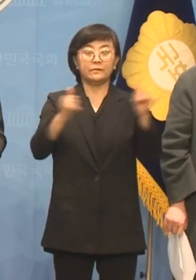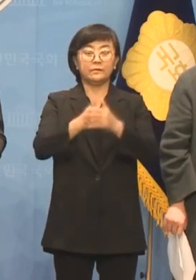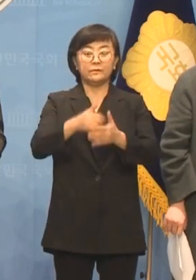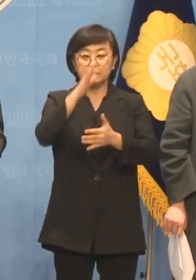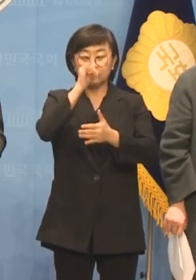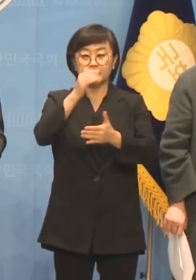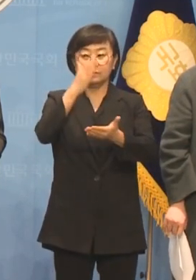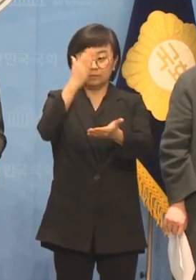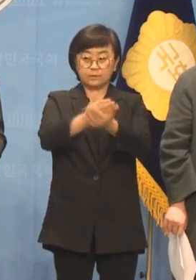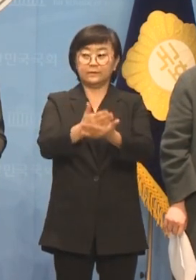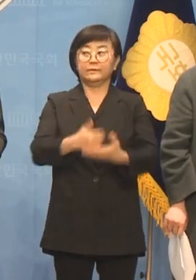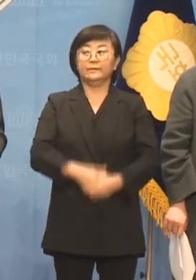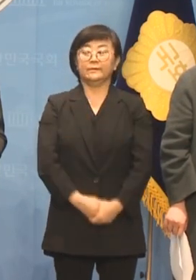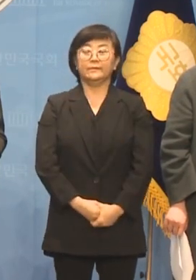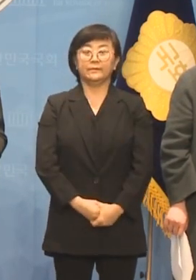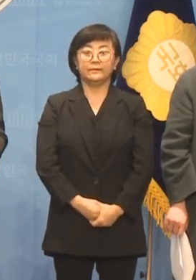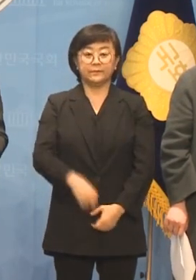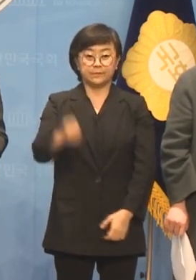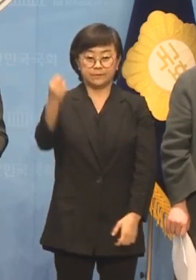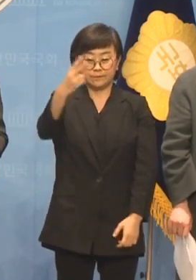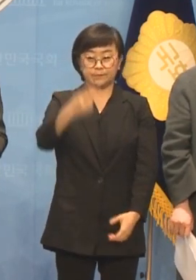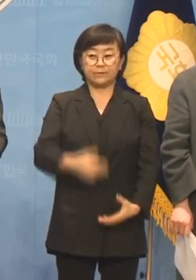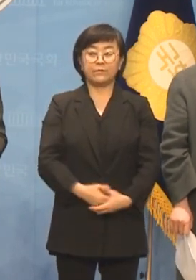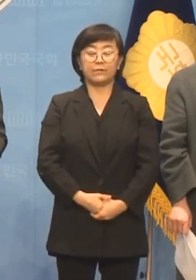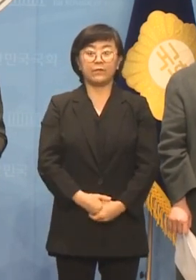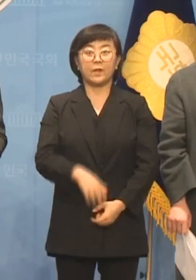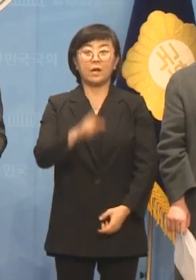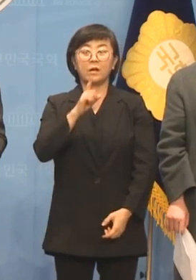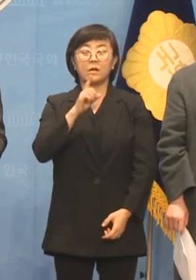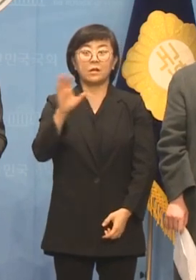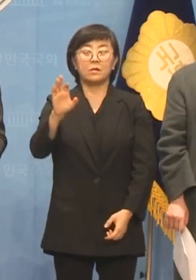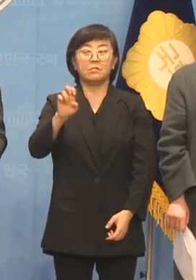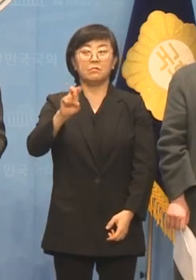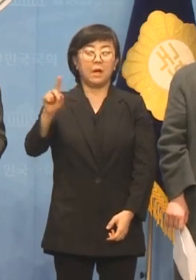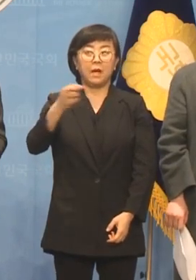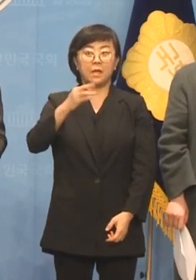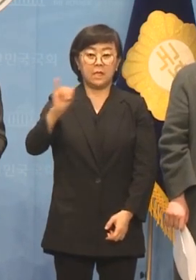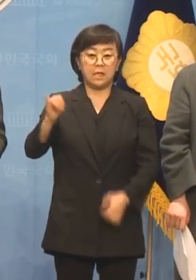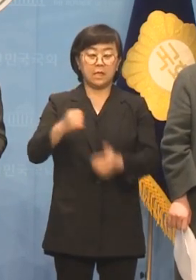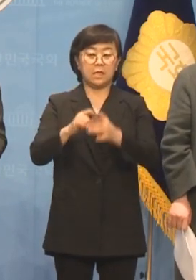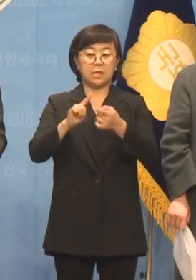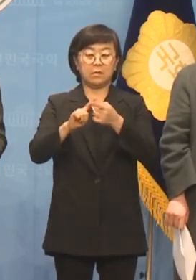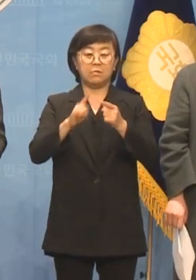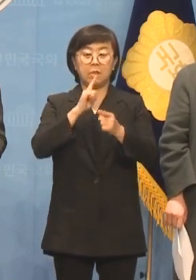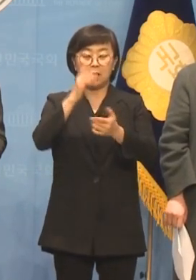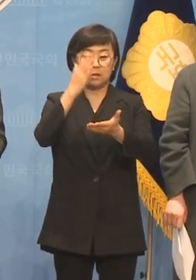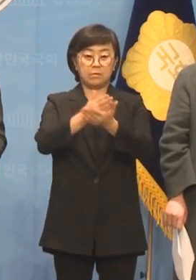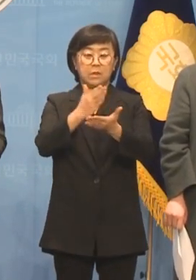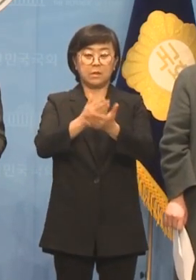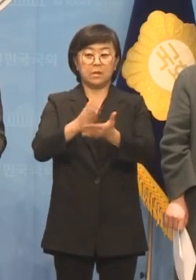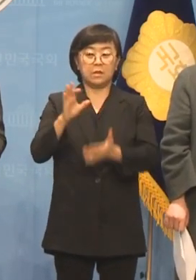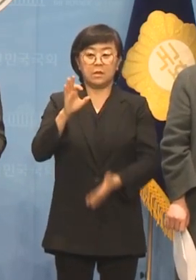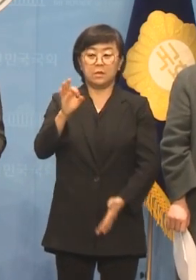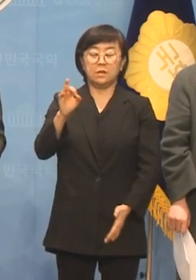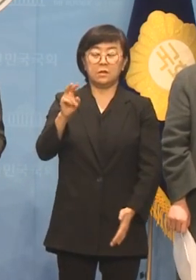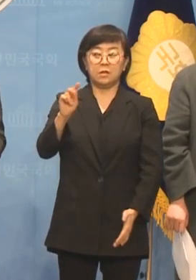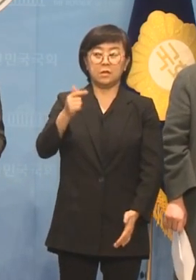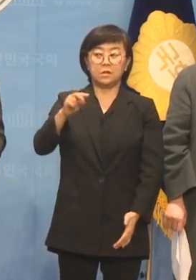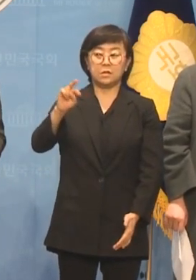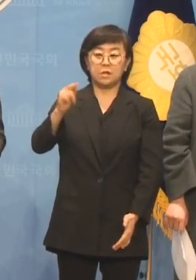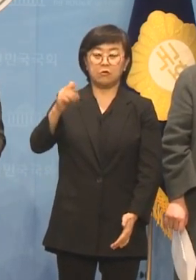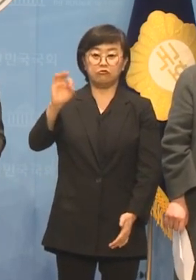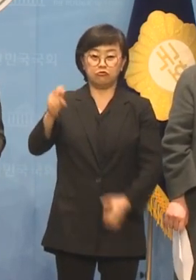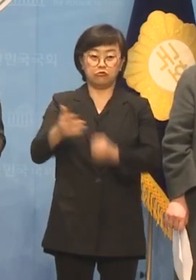바보가 되지 않아야 됩니다. 그리고 마리 앙뚜아네트 말로만이 아니라 연산군과 장녹수의